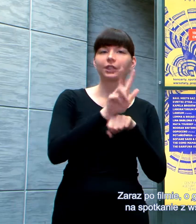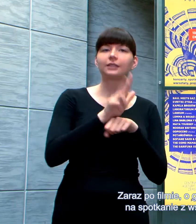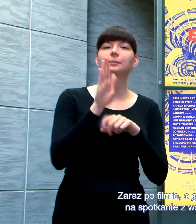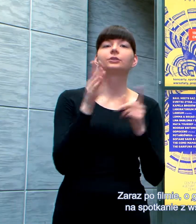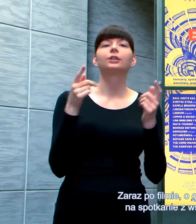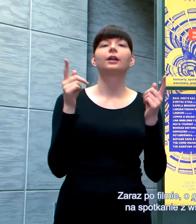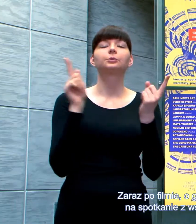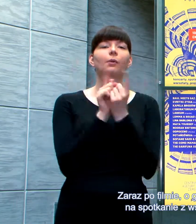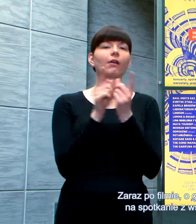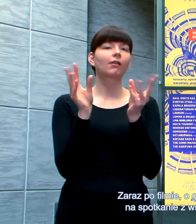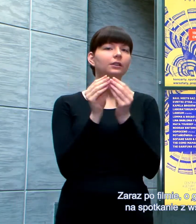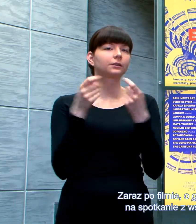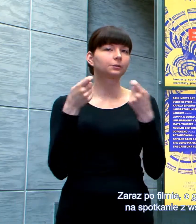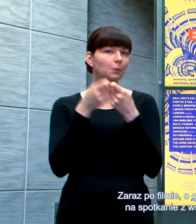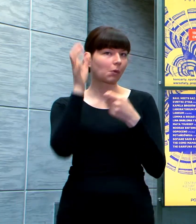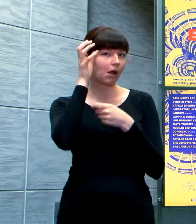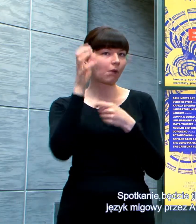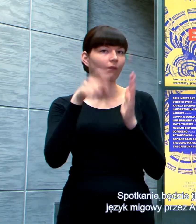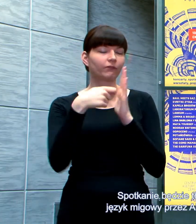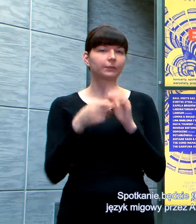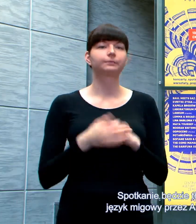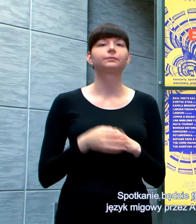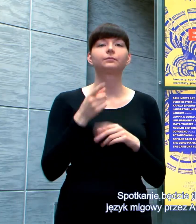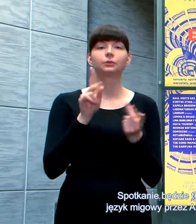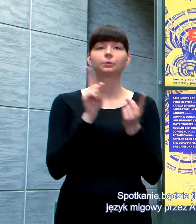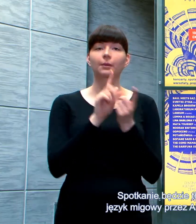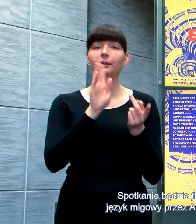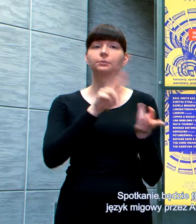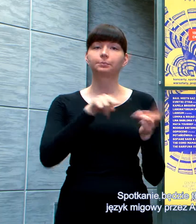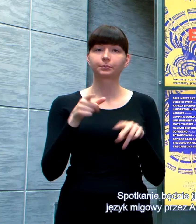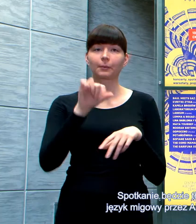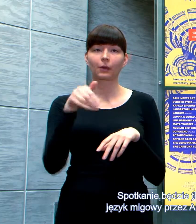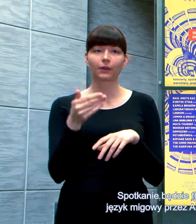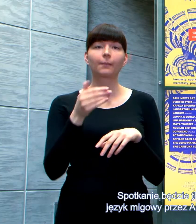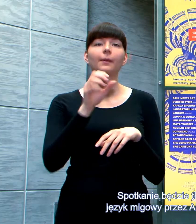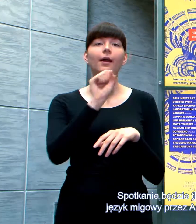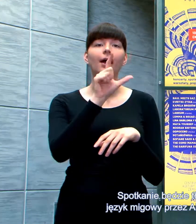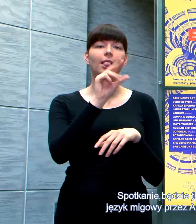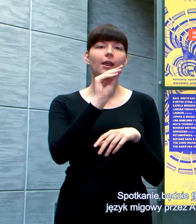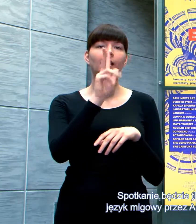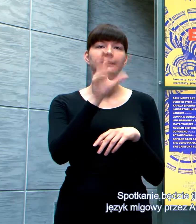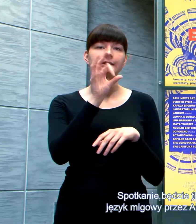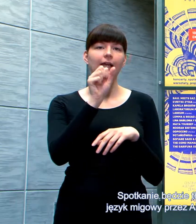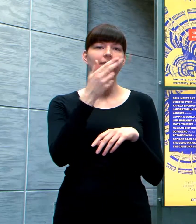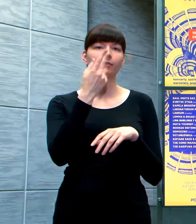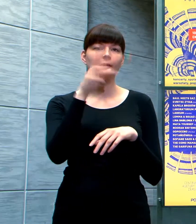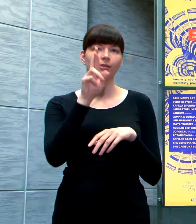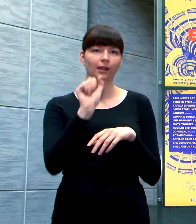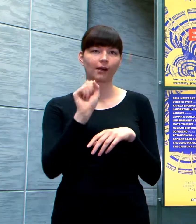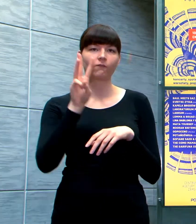na spotkanie z współautorem filmu. Spotkanie będzie tłumaczone na polski język migowy przez Aleksandrę Włodarczak.